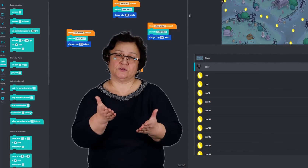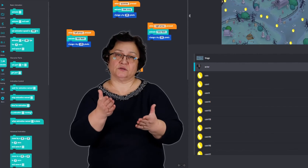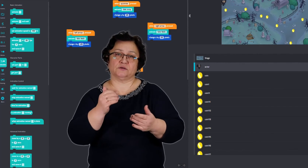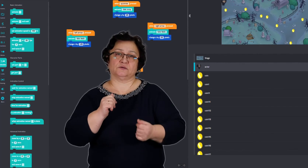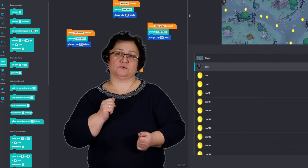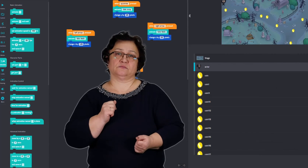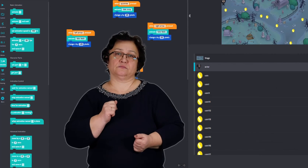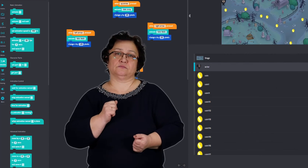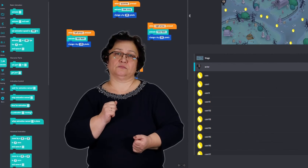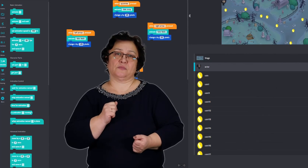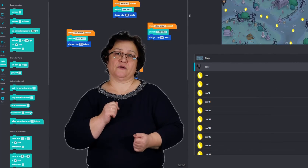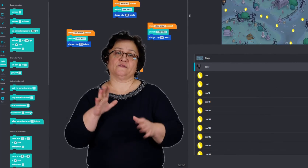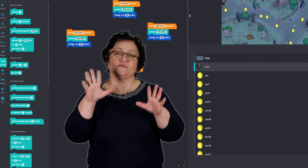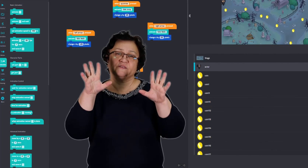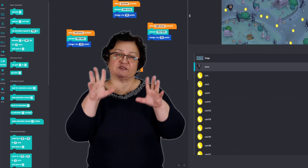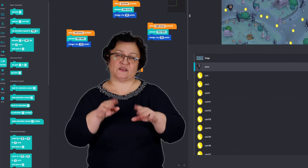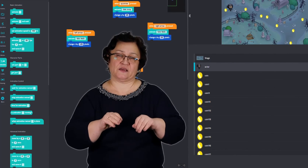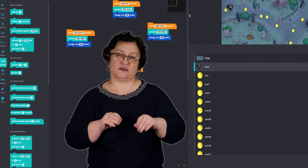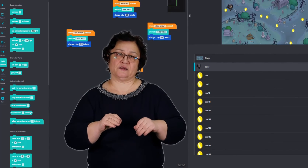От.